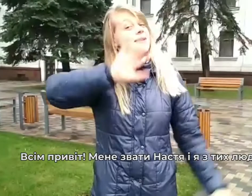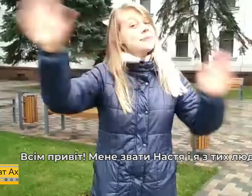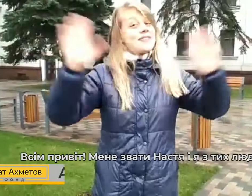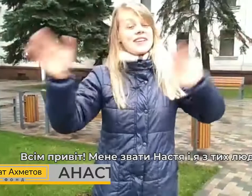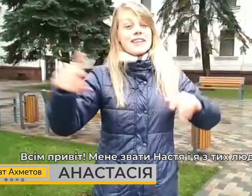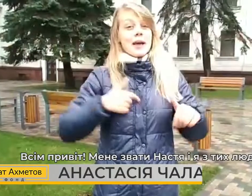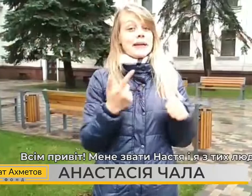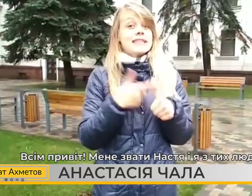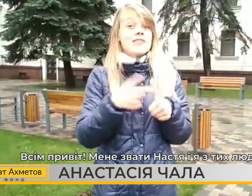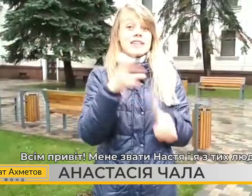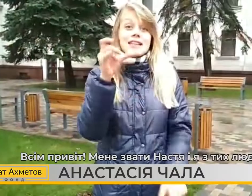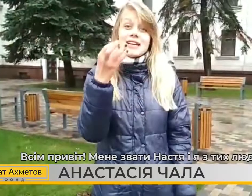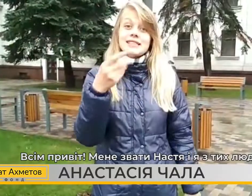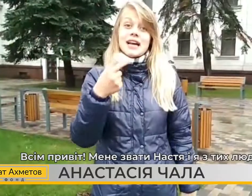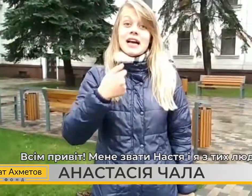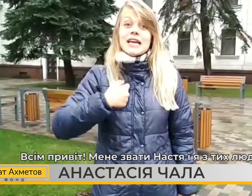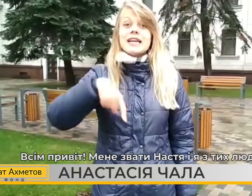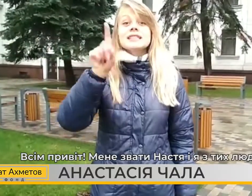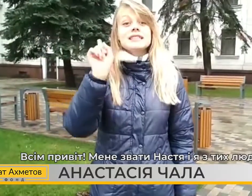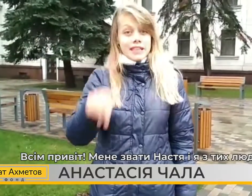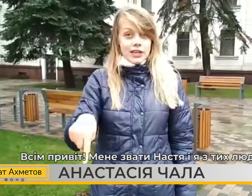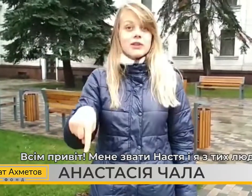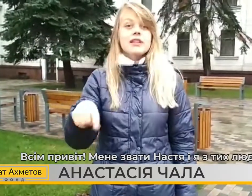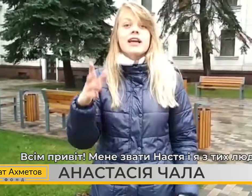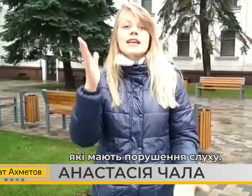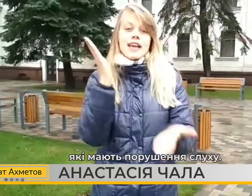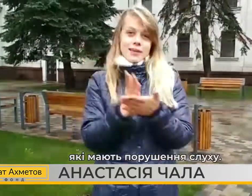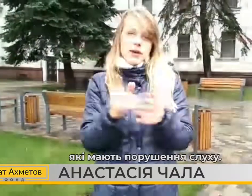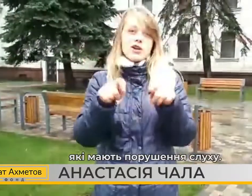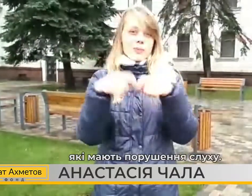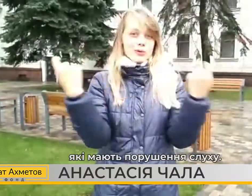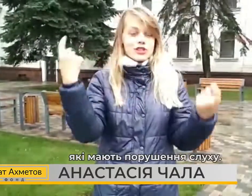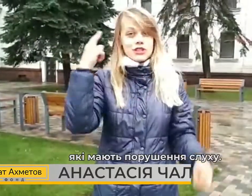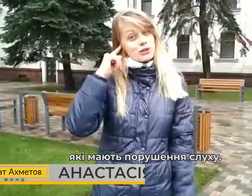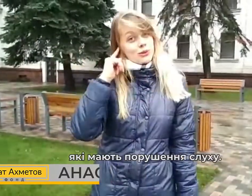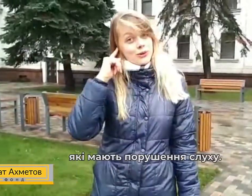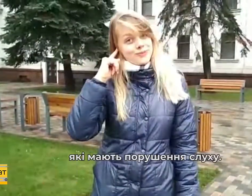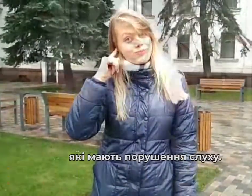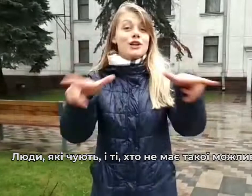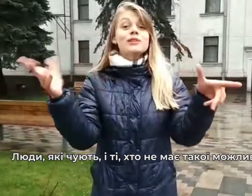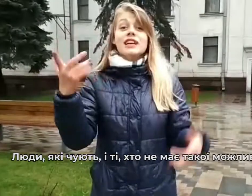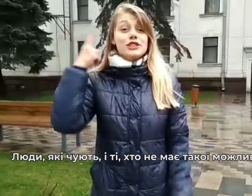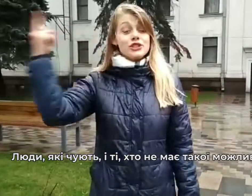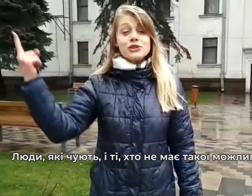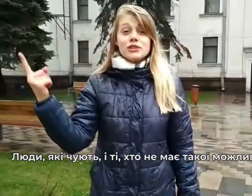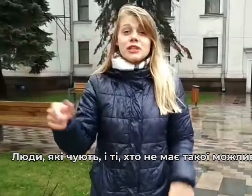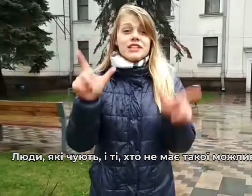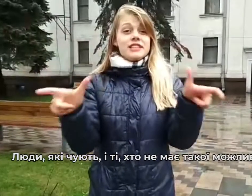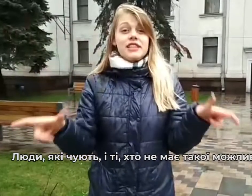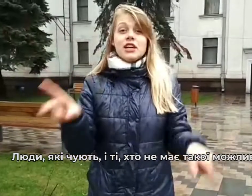Всім привіт! Мене звати Настя, і я з тих людей, які мають порушення слуху. Люди, які чують, і ті,